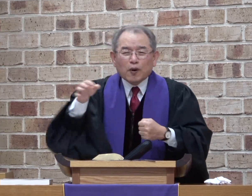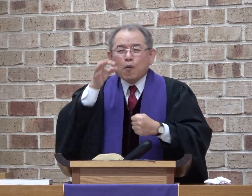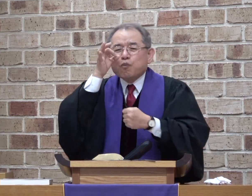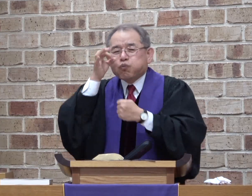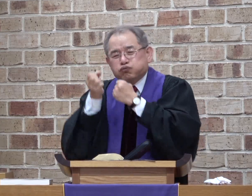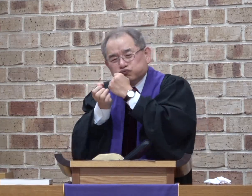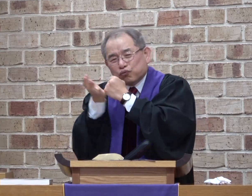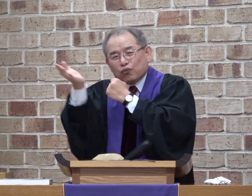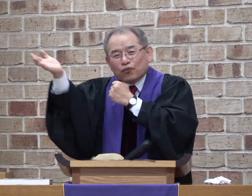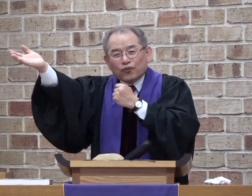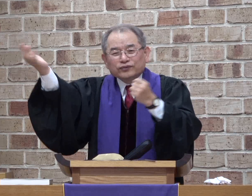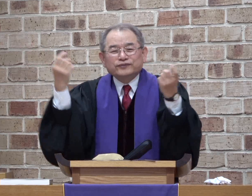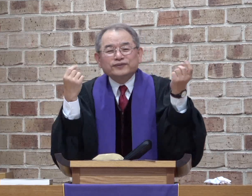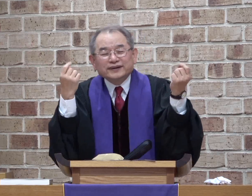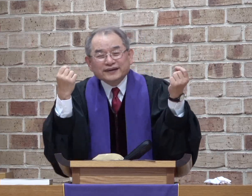우리가 이것을 볼 수 있습니다.